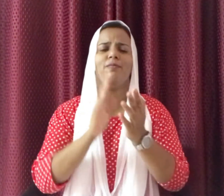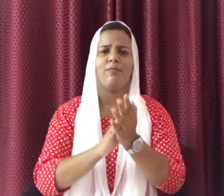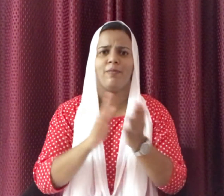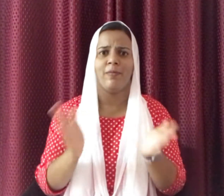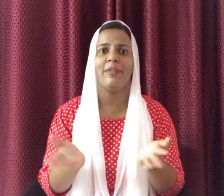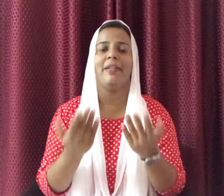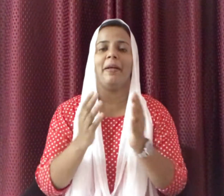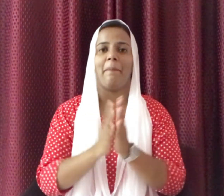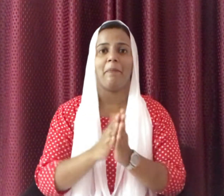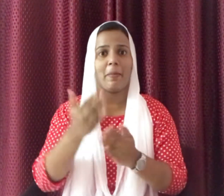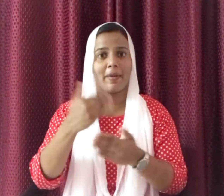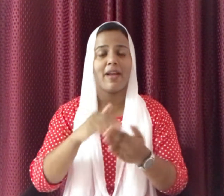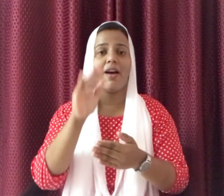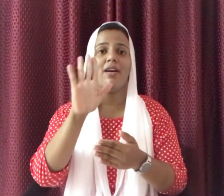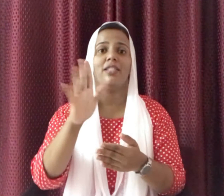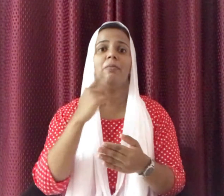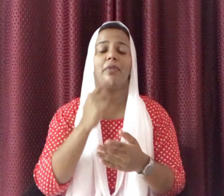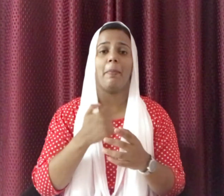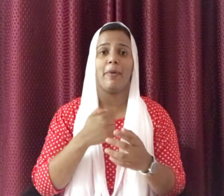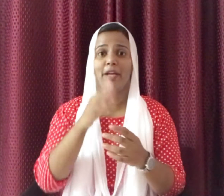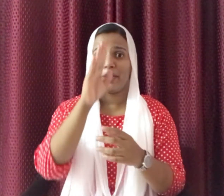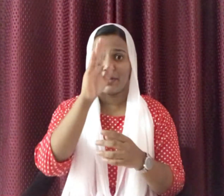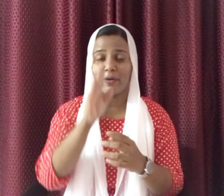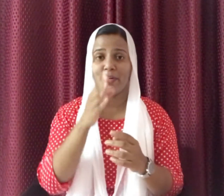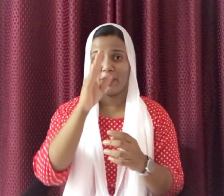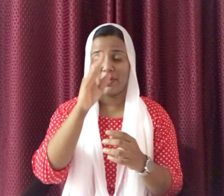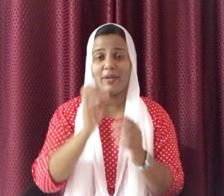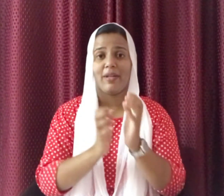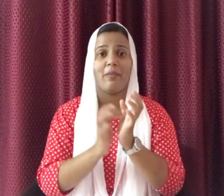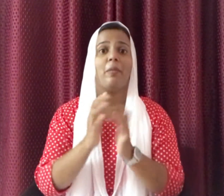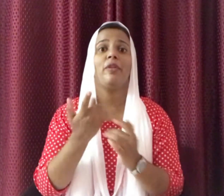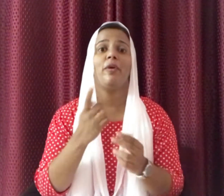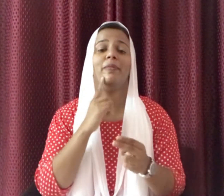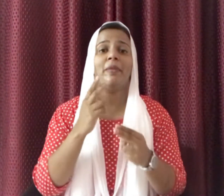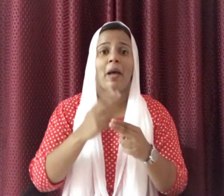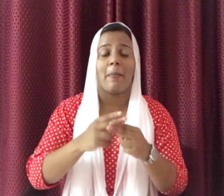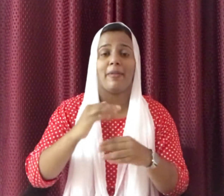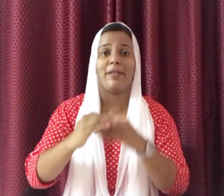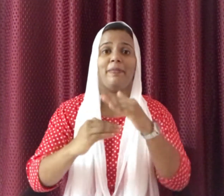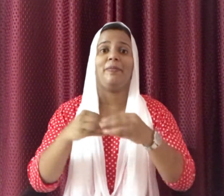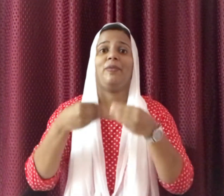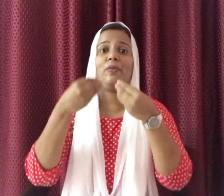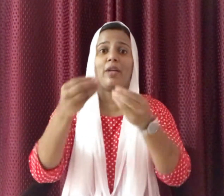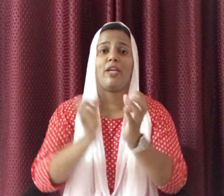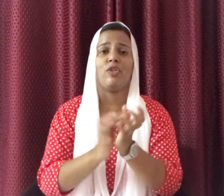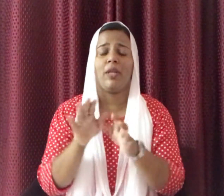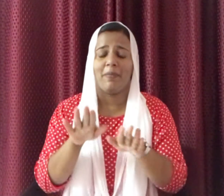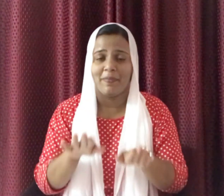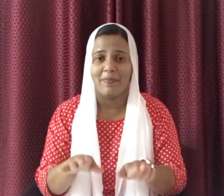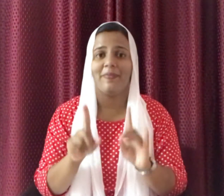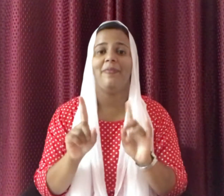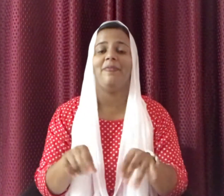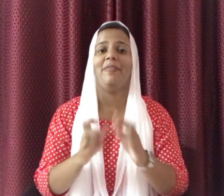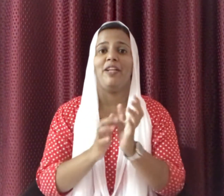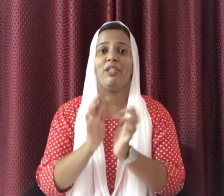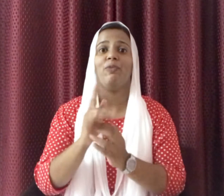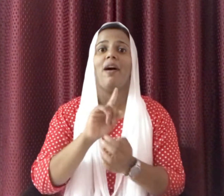ആമേൻ. അതിൻ്റെ 5-ാം ഭാഗത്ത് പറയുന്നു, നമ്മുടെ ദൈവമായ യഹോവയെ പുകഴ്ത്തുവീൻ, അവൻ്റെ പാദപീഠത്തെങ്കിൽ നമസ്കരിപ്പീൻ, അവൻ